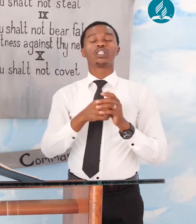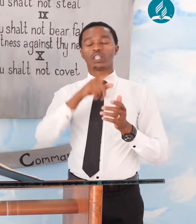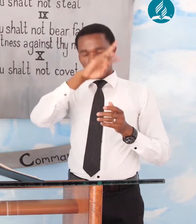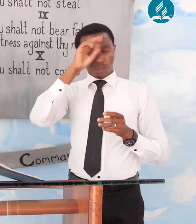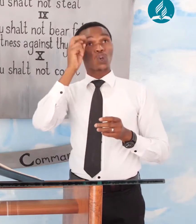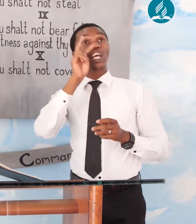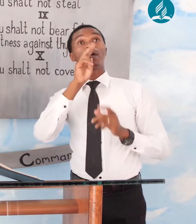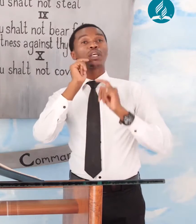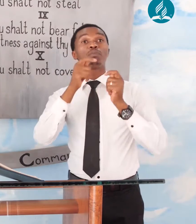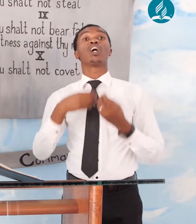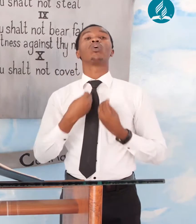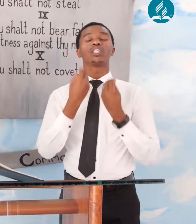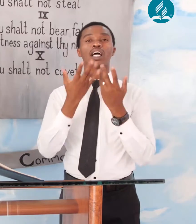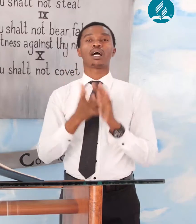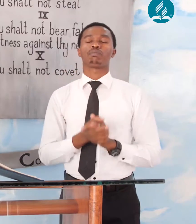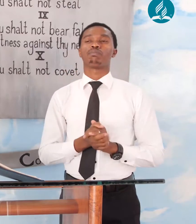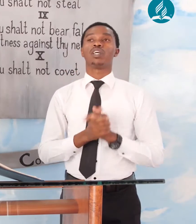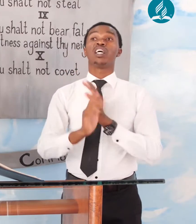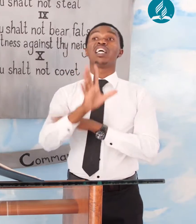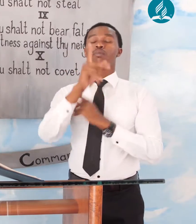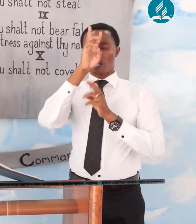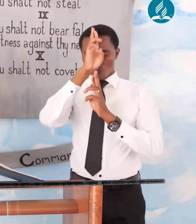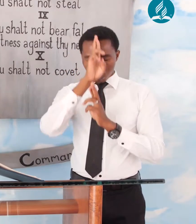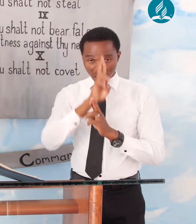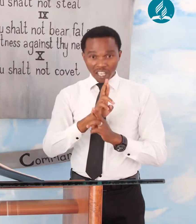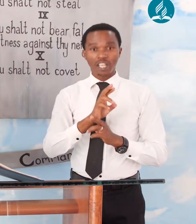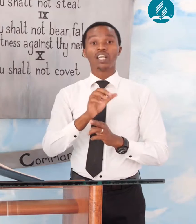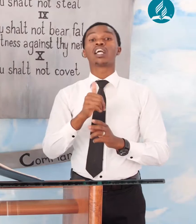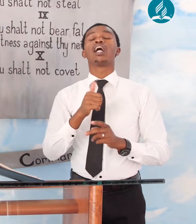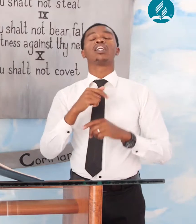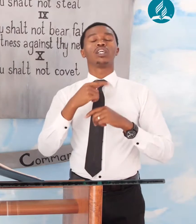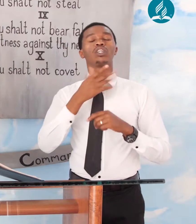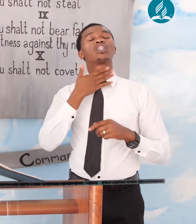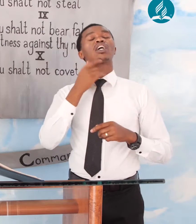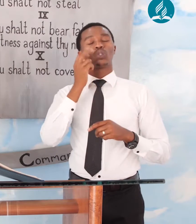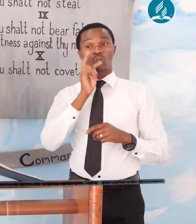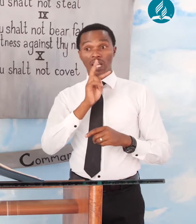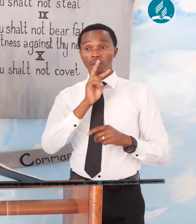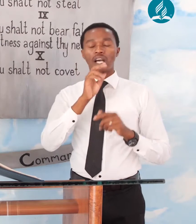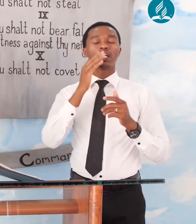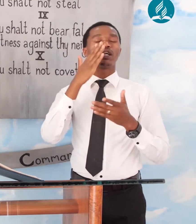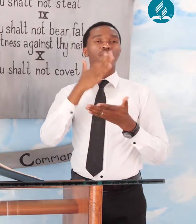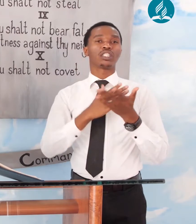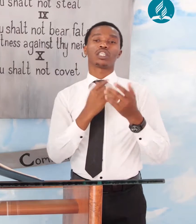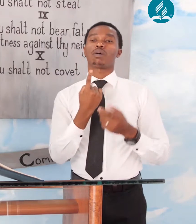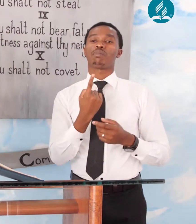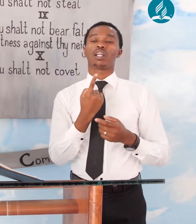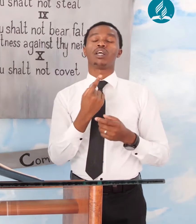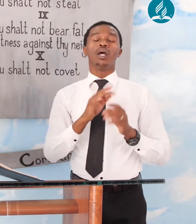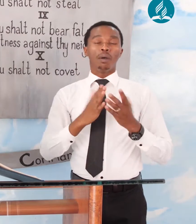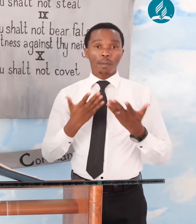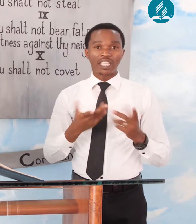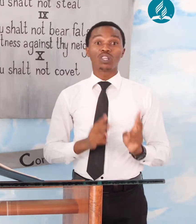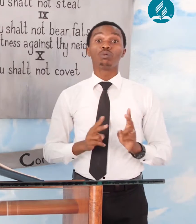Imana ihabwa icyubahiro. Bwo rero tugiye kureba igice cya mbere. Musa yari